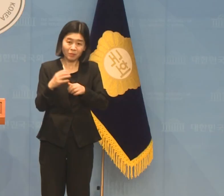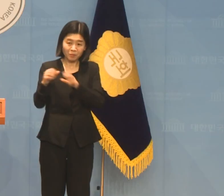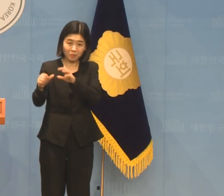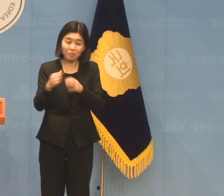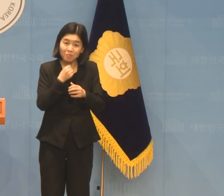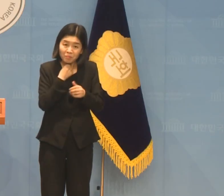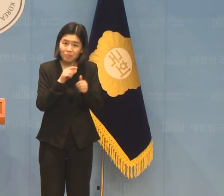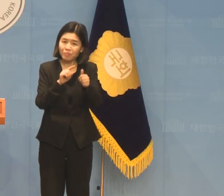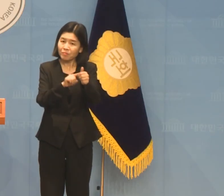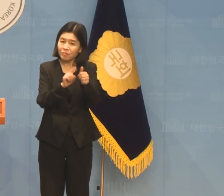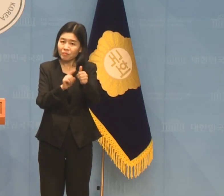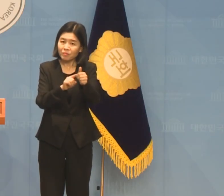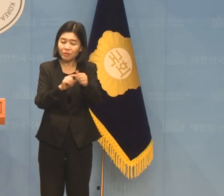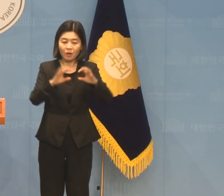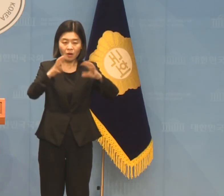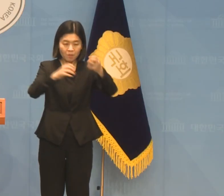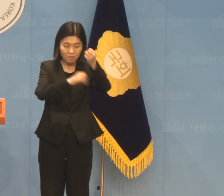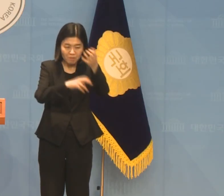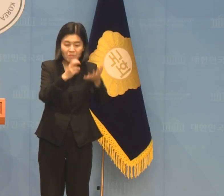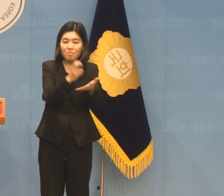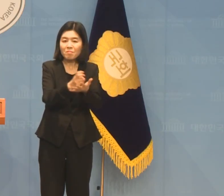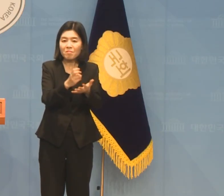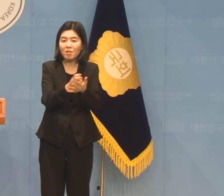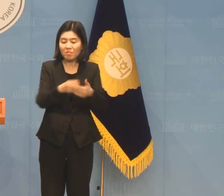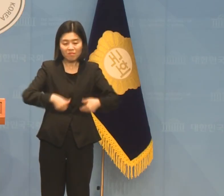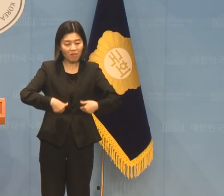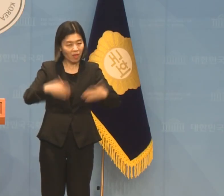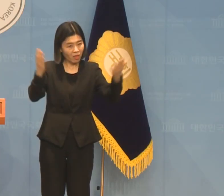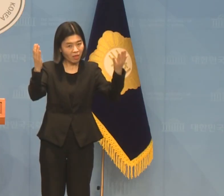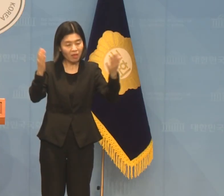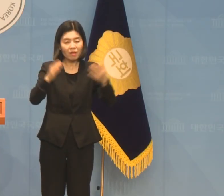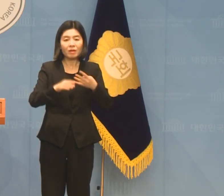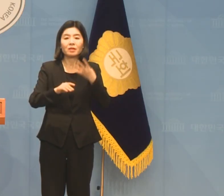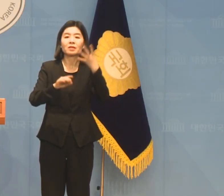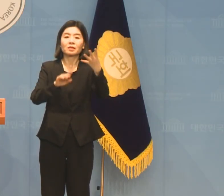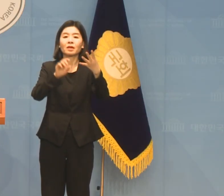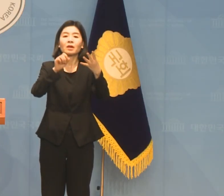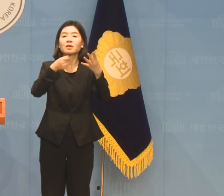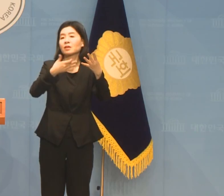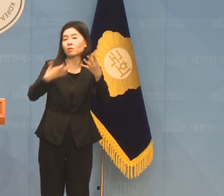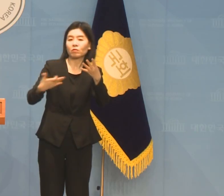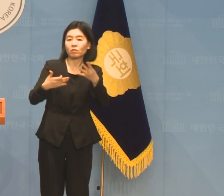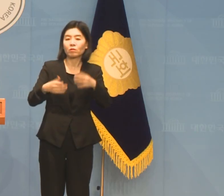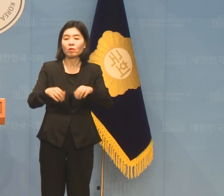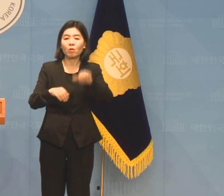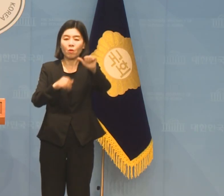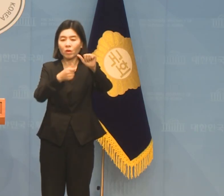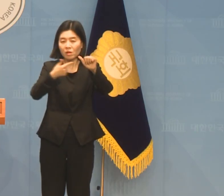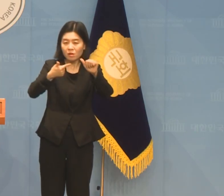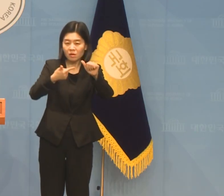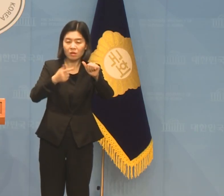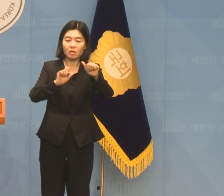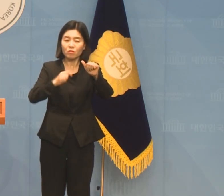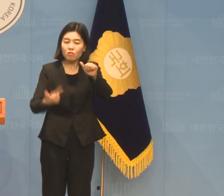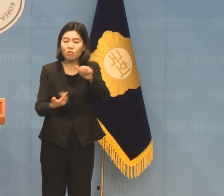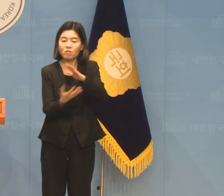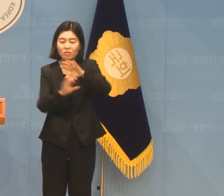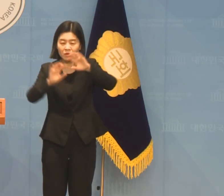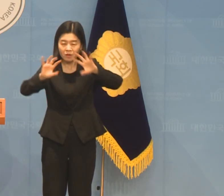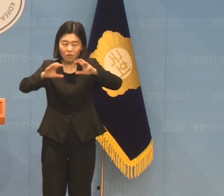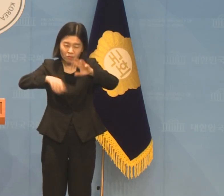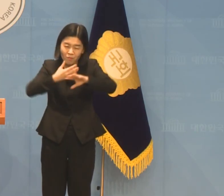더욱이 헌법이고 뭐고 필요 없다. 4.19, 5.16식으로 혁명으로 맞짱 떠서 윤